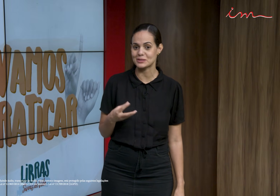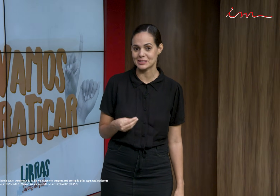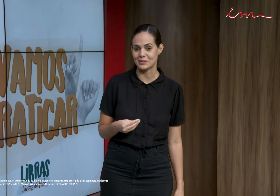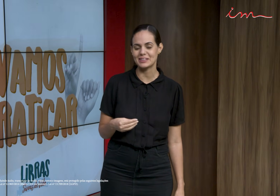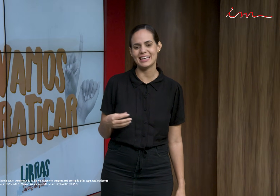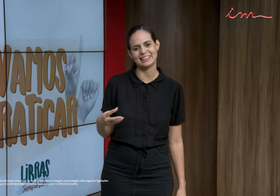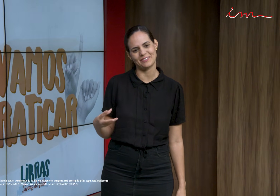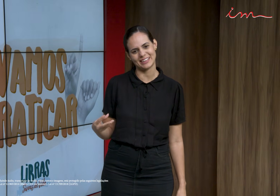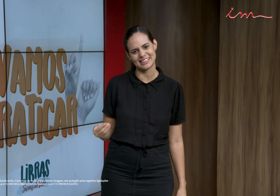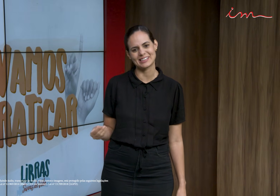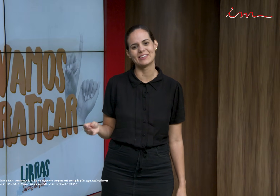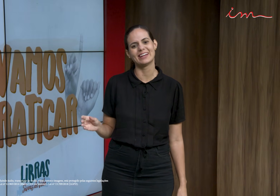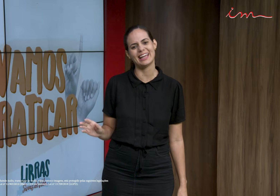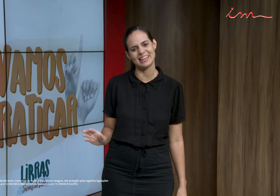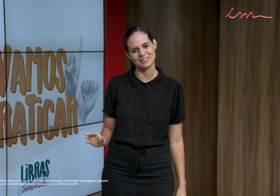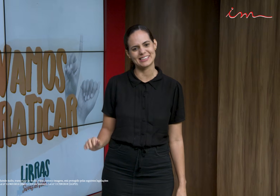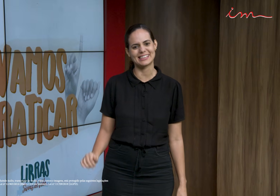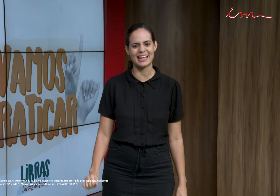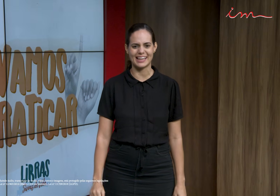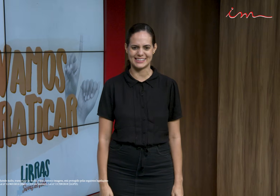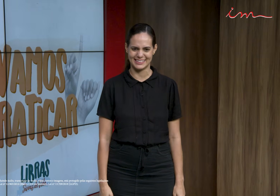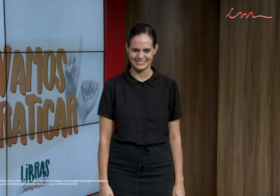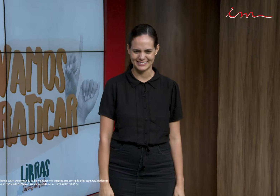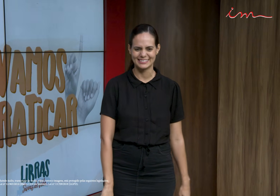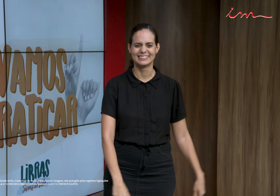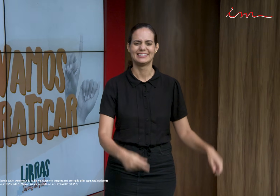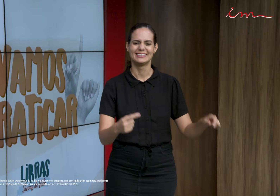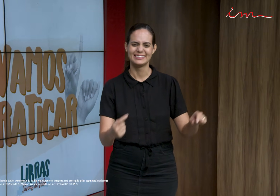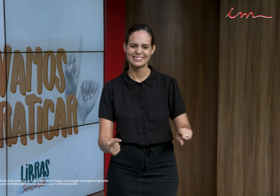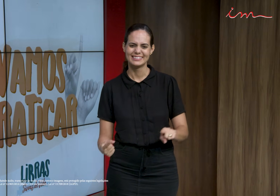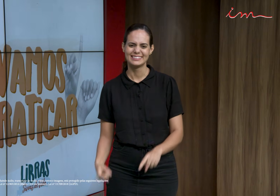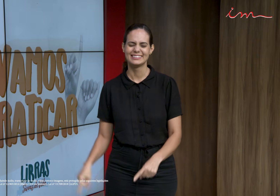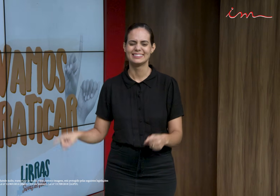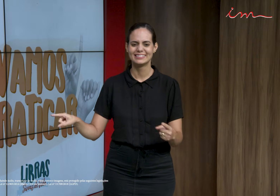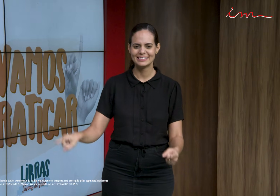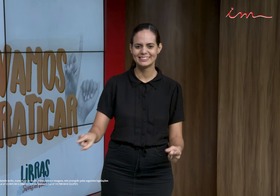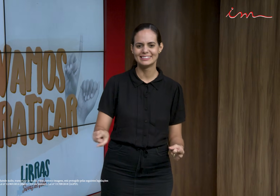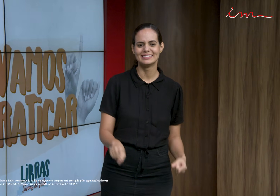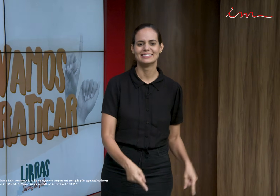possível tradução e interpretação em língua de sinais.